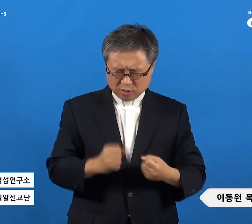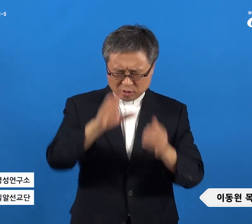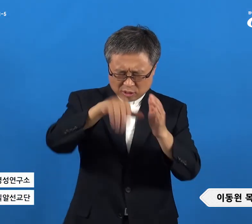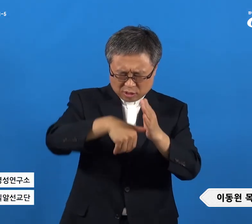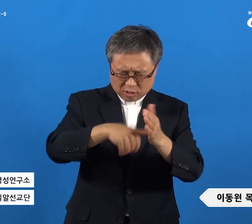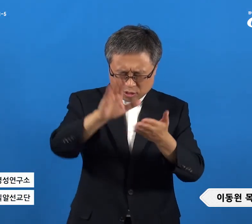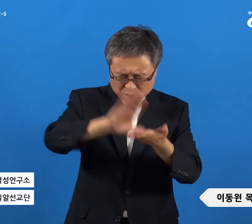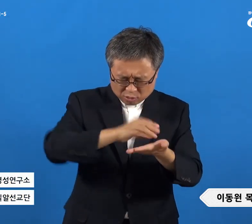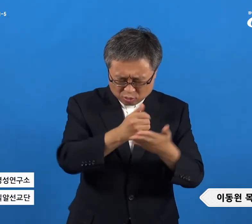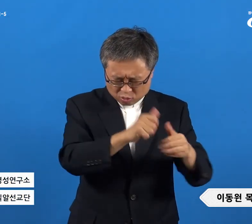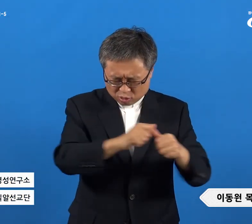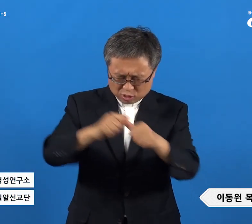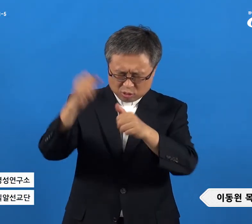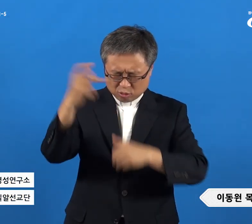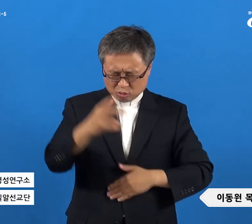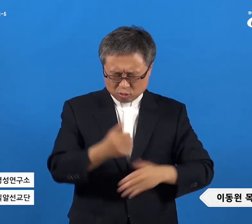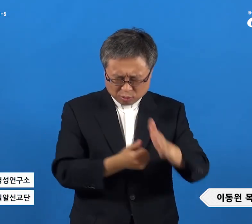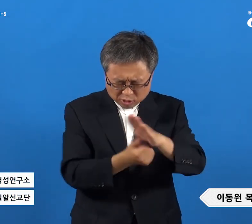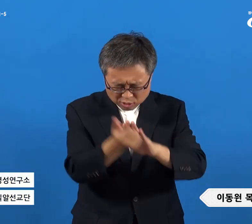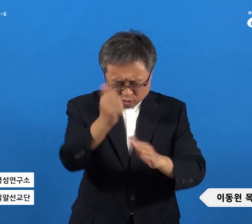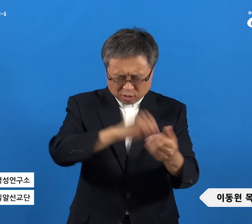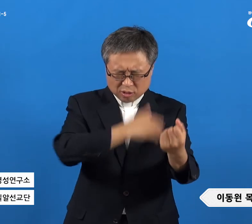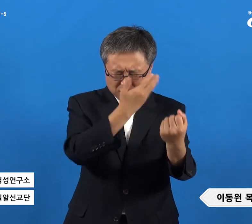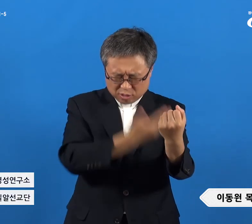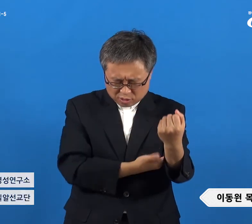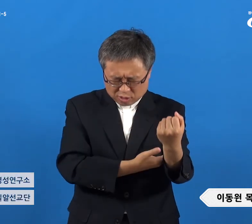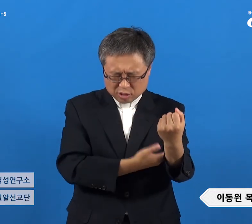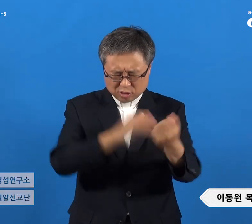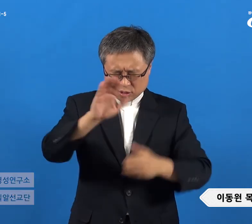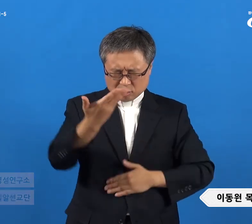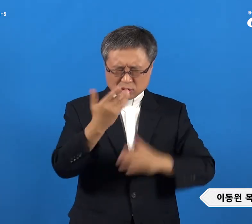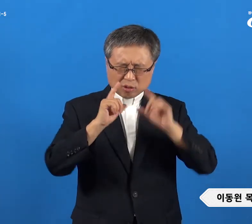구원이시고 소망이시고 능력이신 것을 선포하게